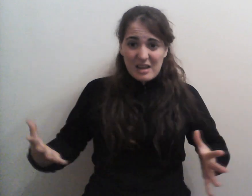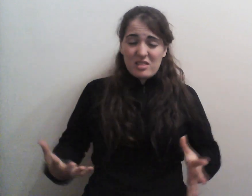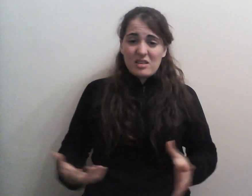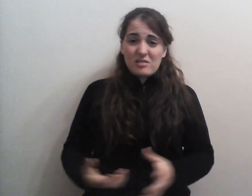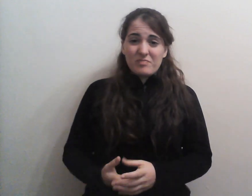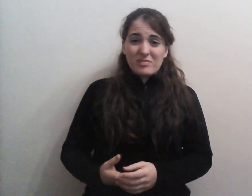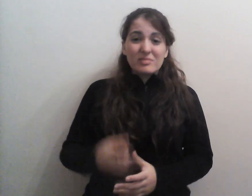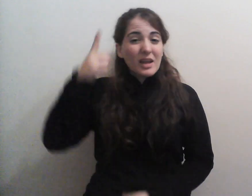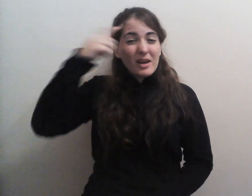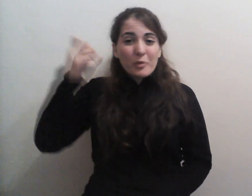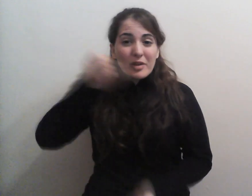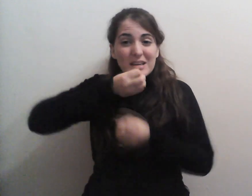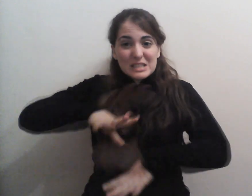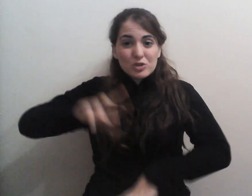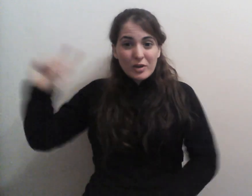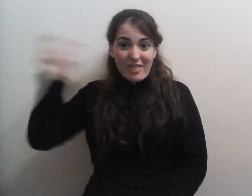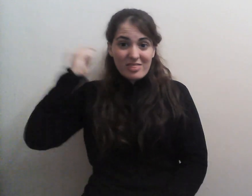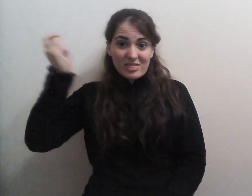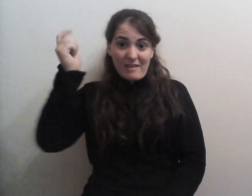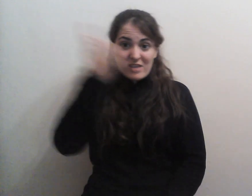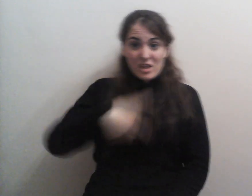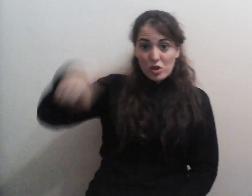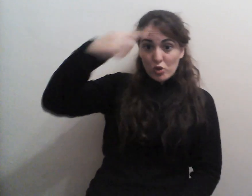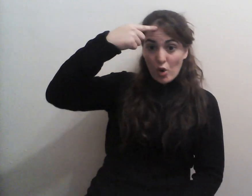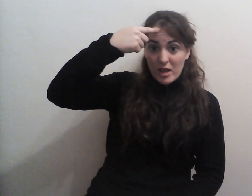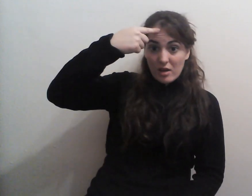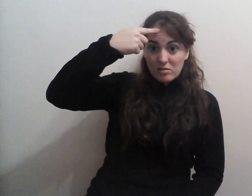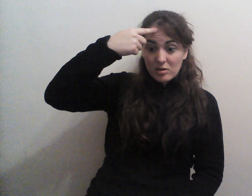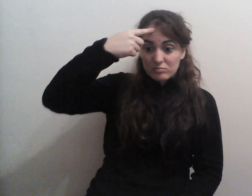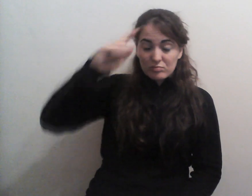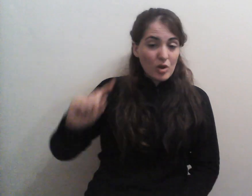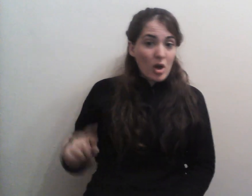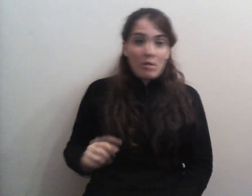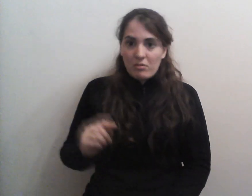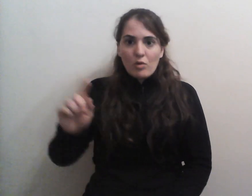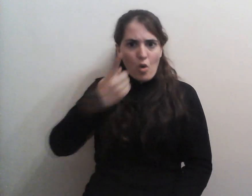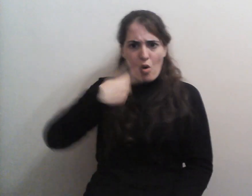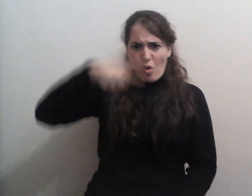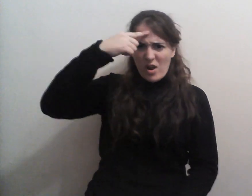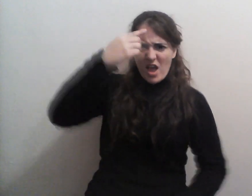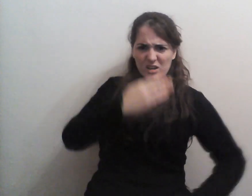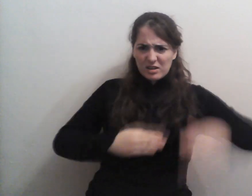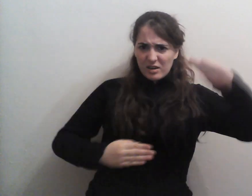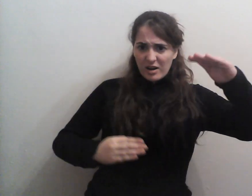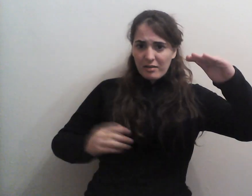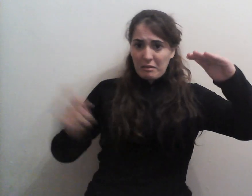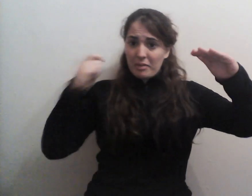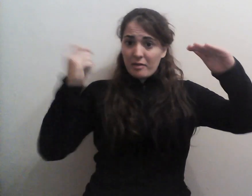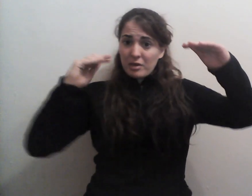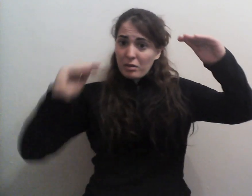es absolutamente nada. El Señor es rey. El anticristo será grande y portentoso. Pero yo conozco a alguien más grande,